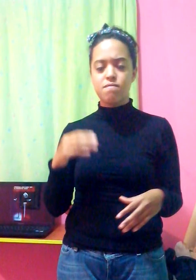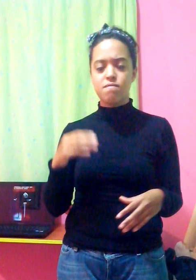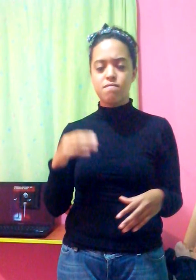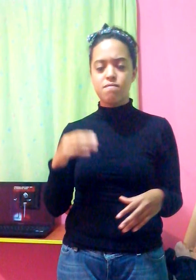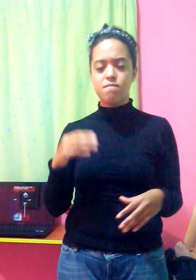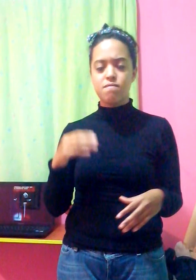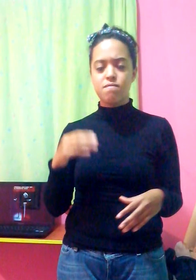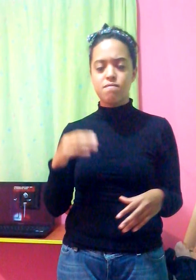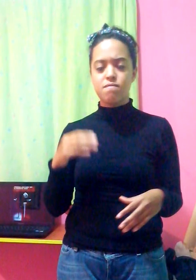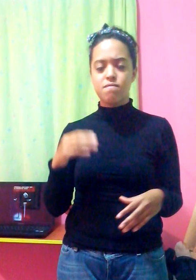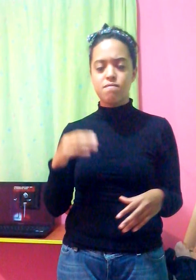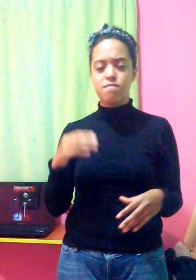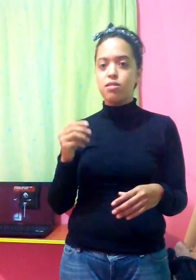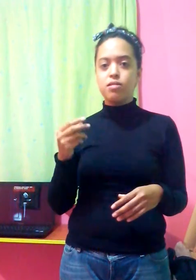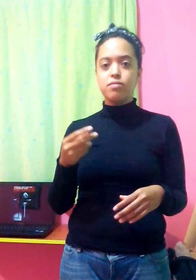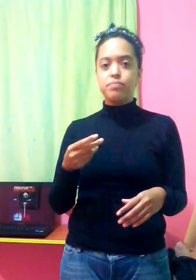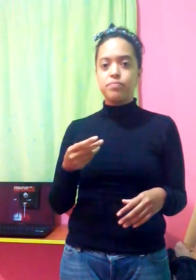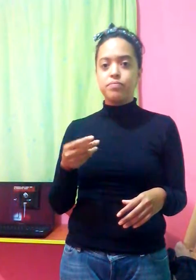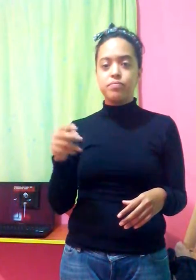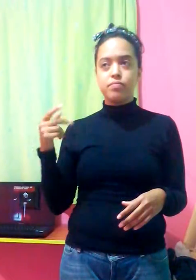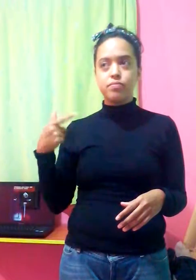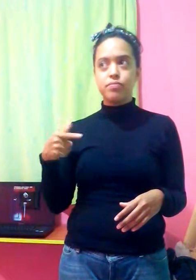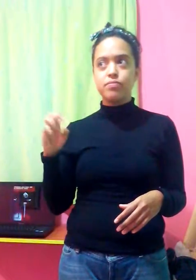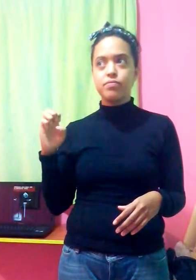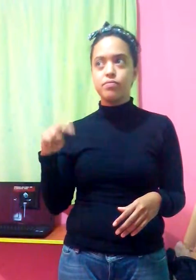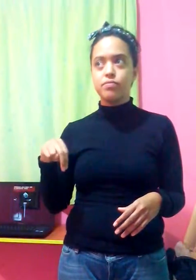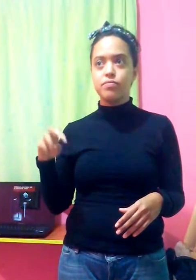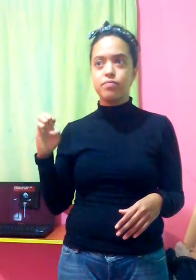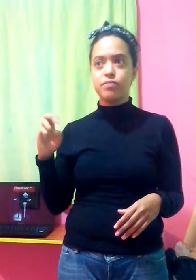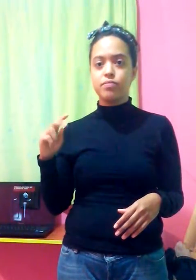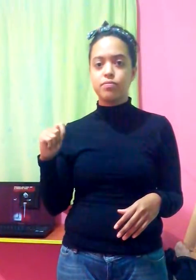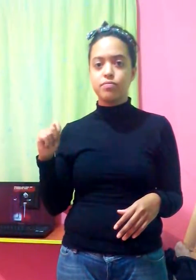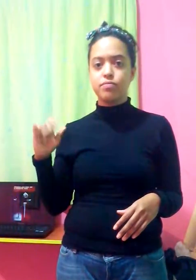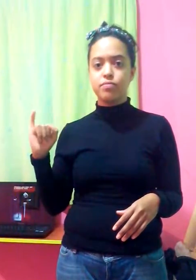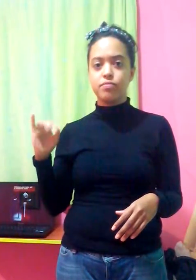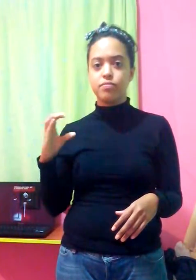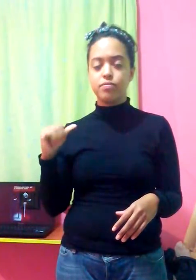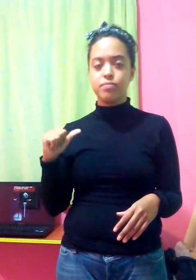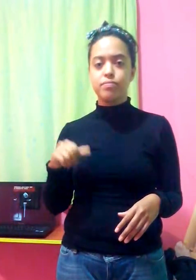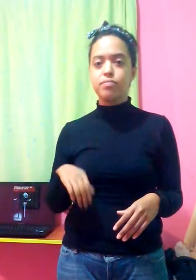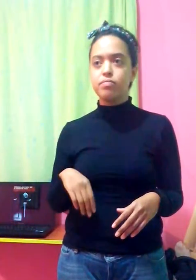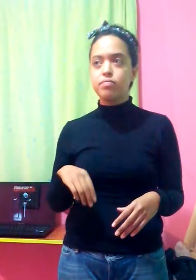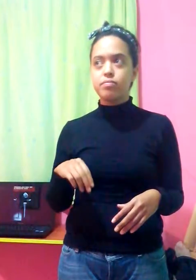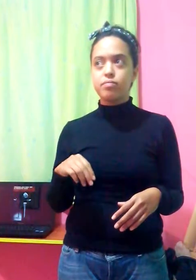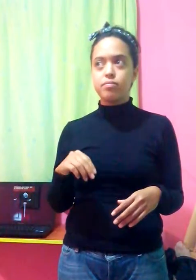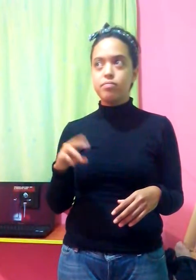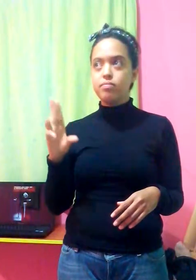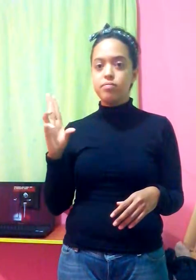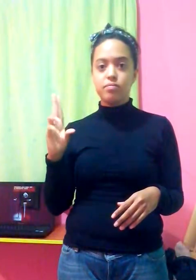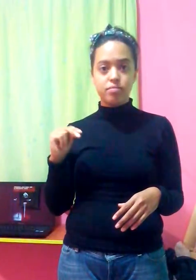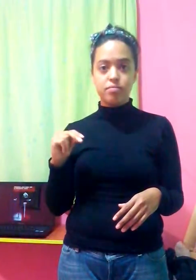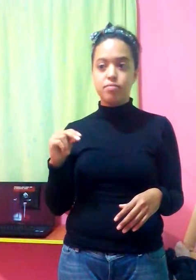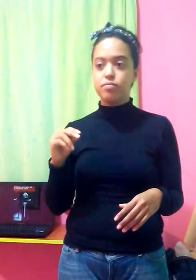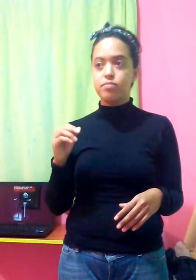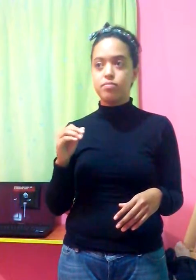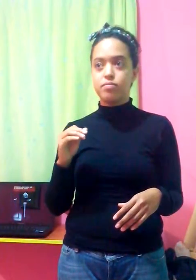tú lo sabes, que muchas veces si tu mamá es preocupona y tu papá lo es, pues si son cuatro hijos, tres son preocupones, eso ya lo sabemos. Si